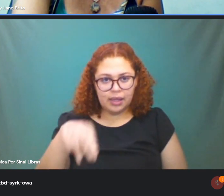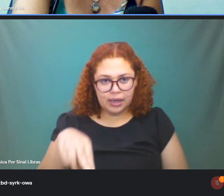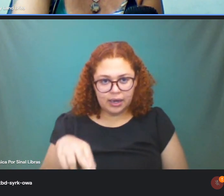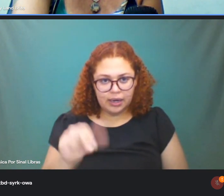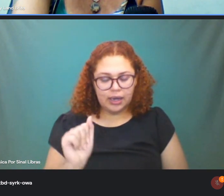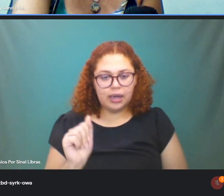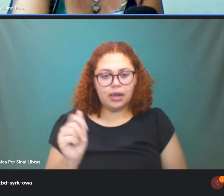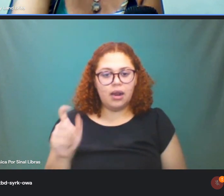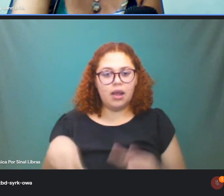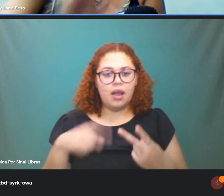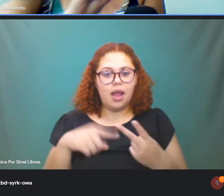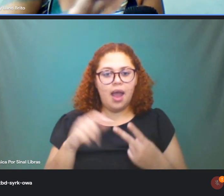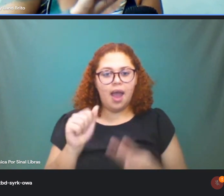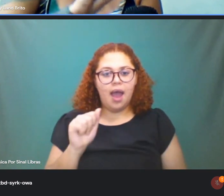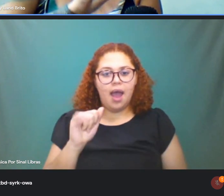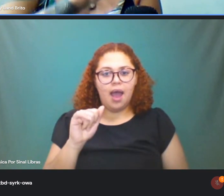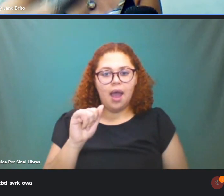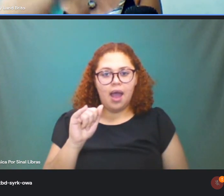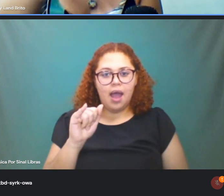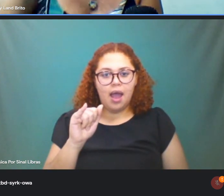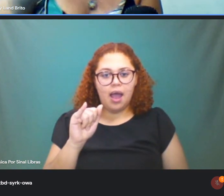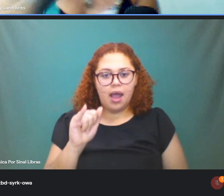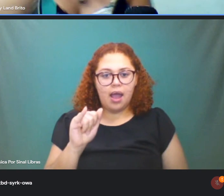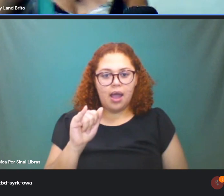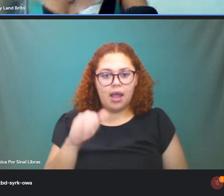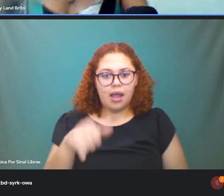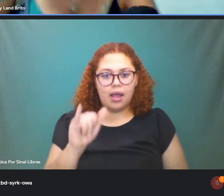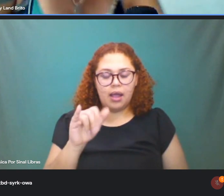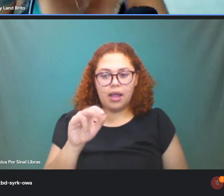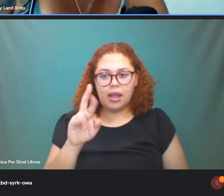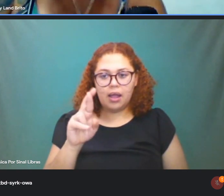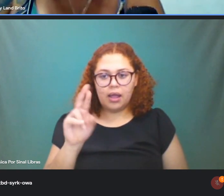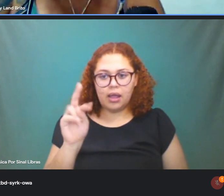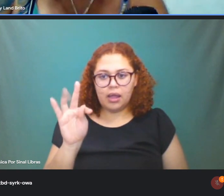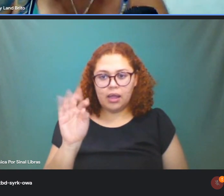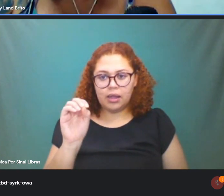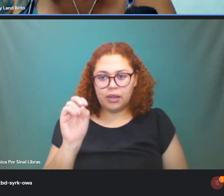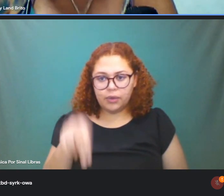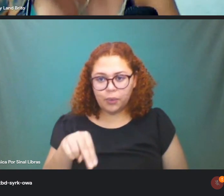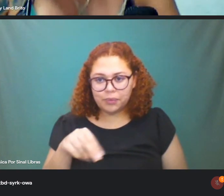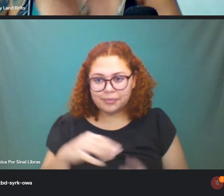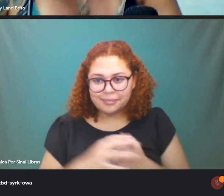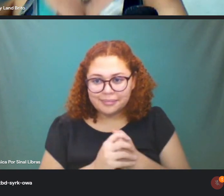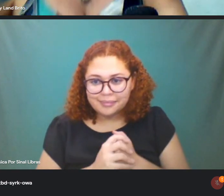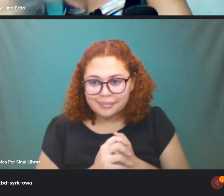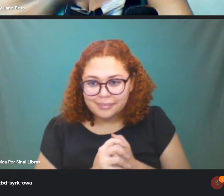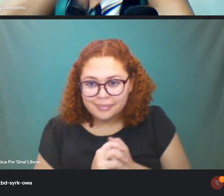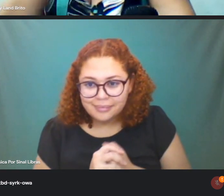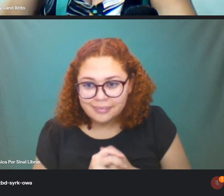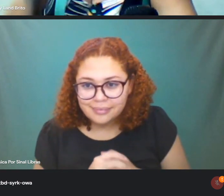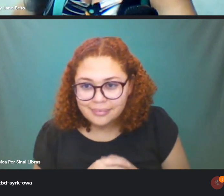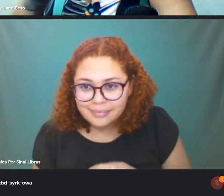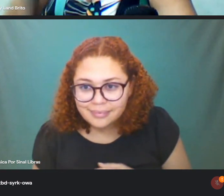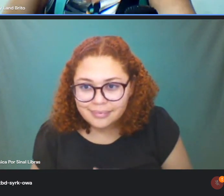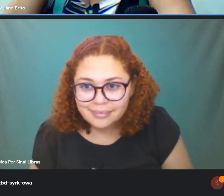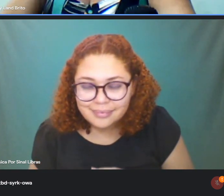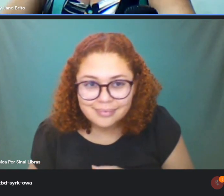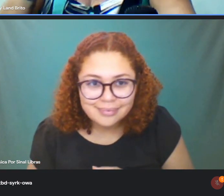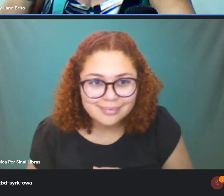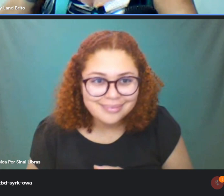Catarina, calma, é porque está em Libras, né? Tu não abriu o áudio ainda, eu entendi, a menina espera. Como ela estava comunicando em